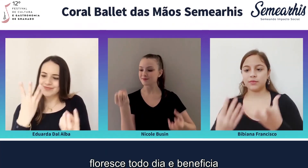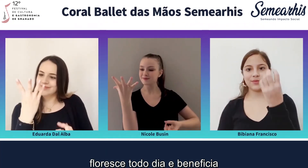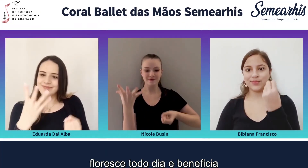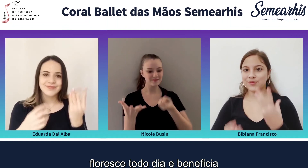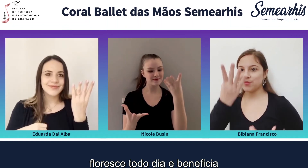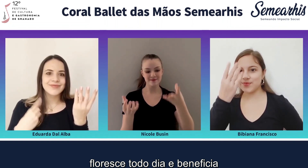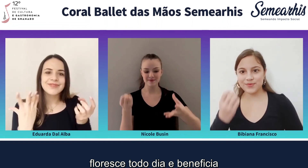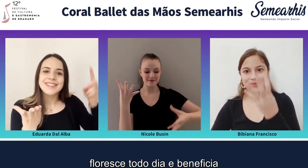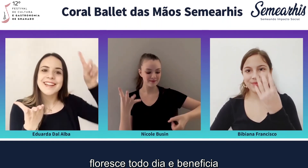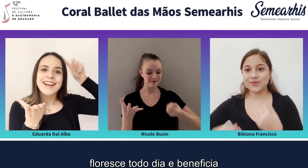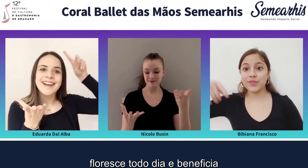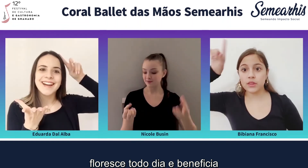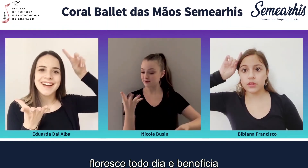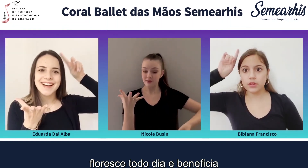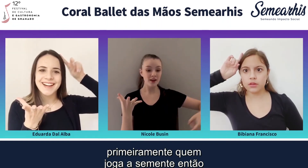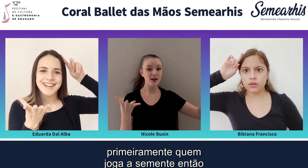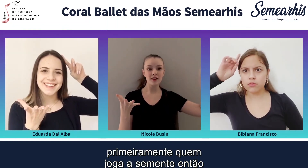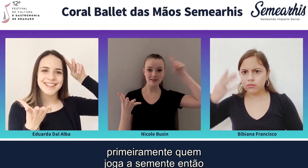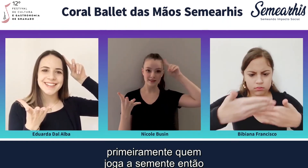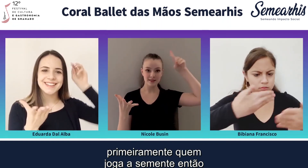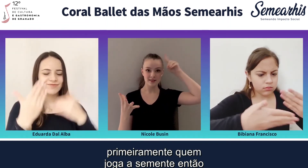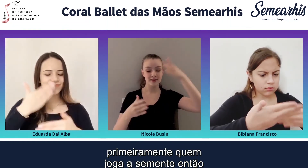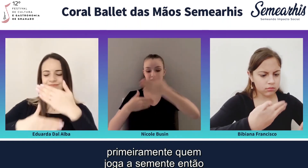floresce todo dia